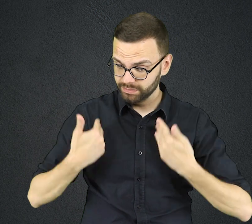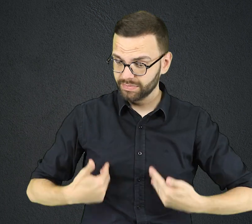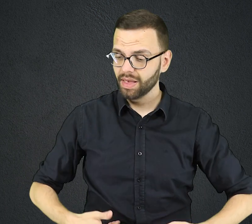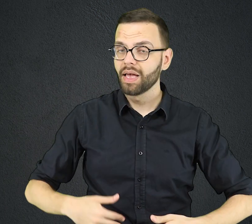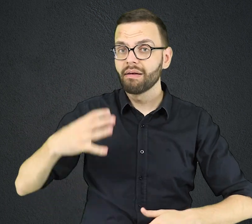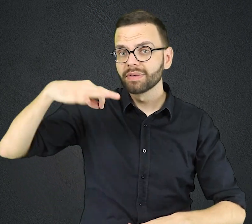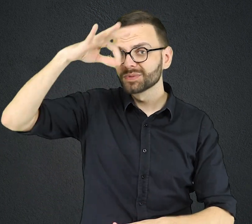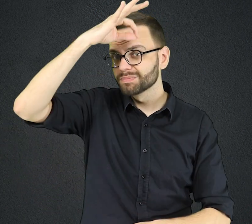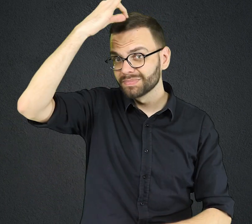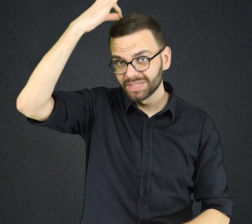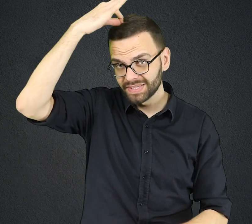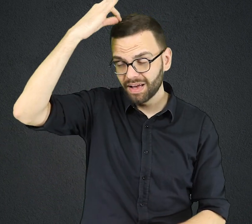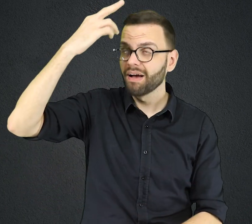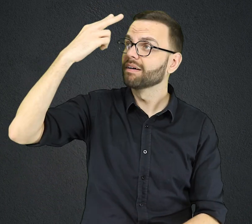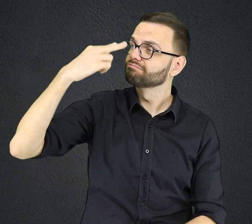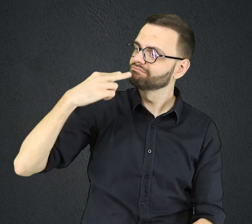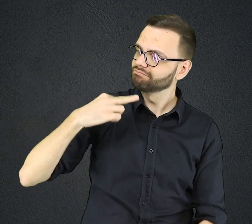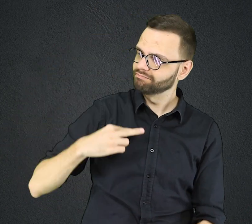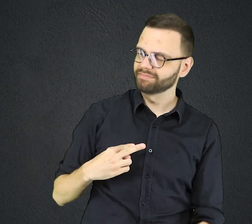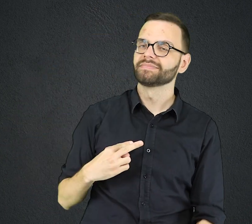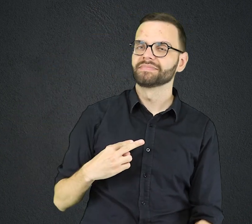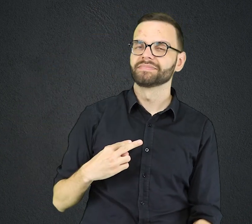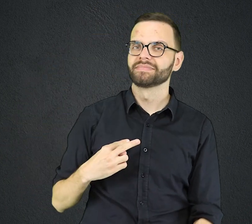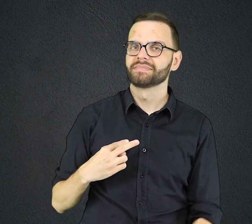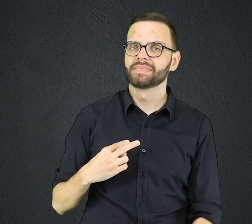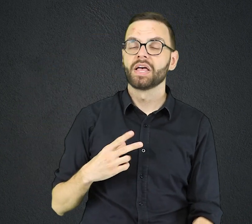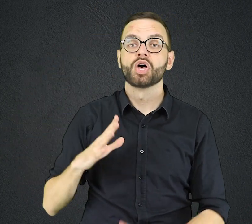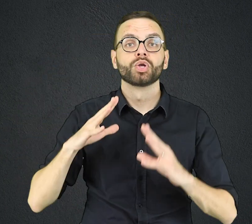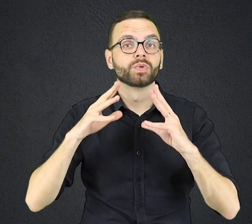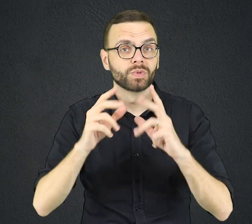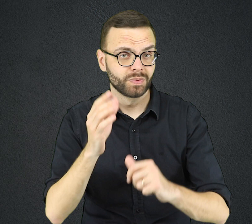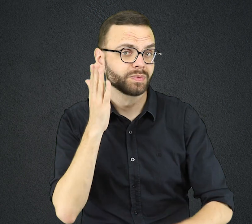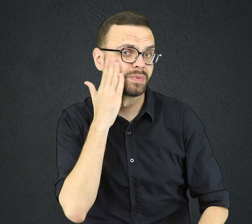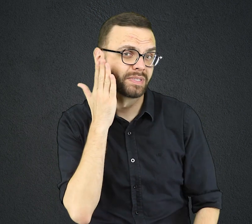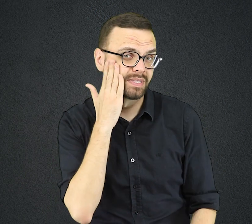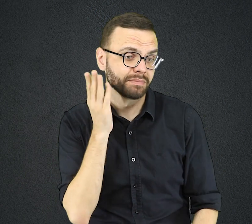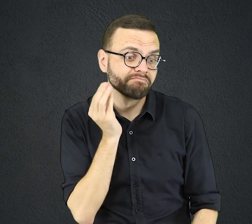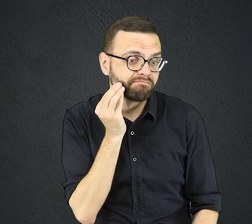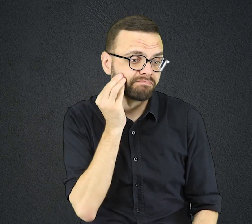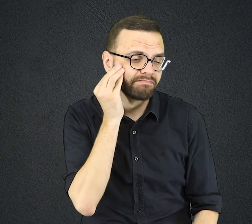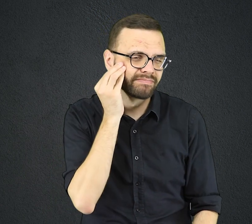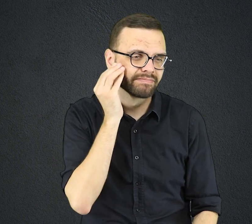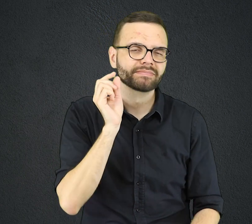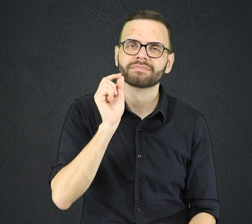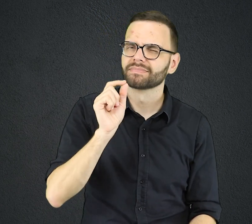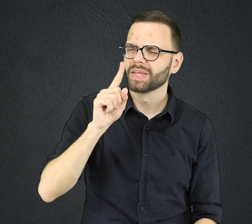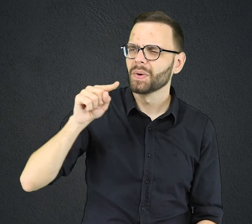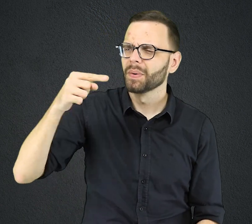palavras, só o espírito da pessoa a conhece completamente. Todos sabem disso por experiência própria. Por mais que